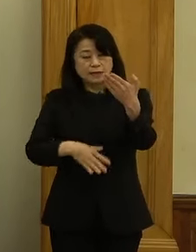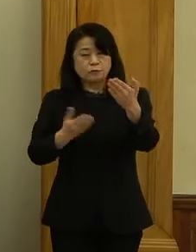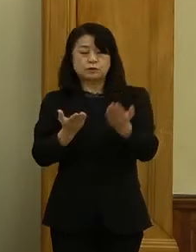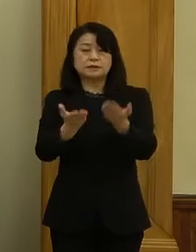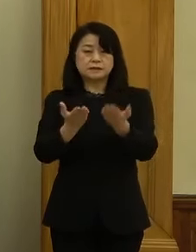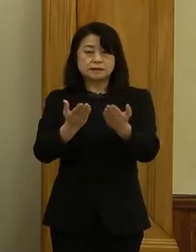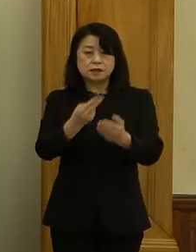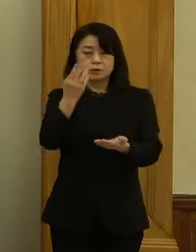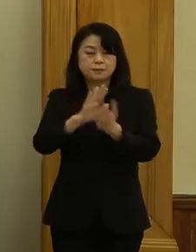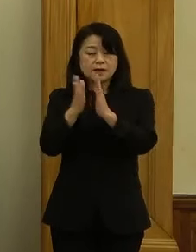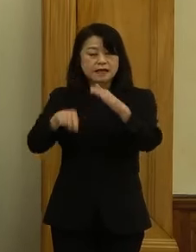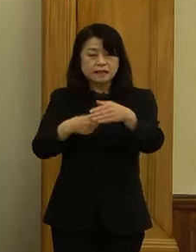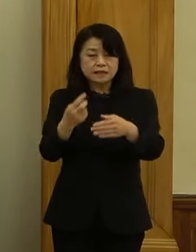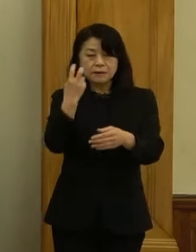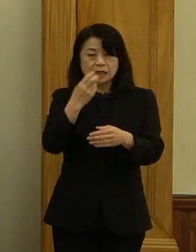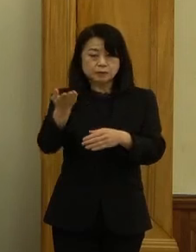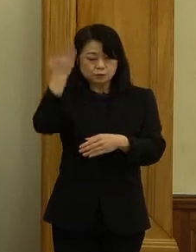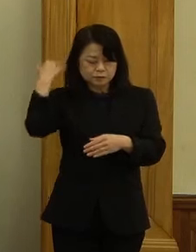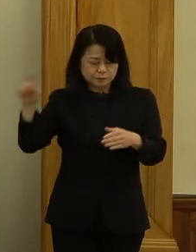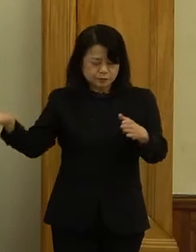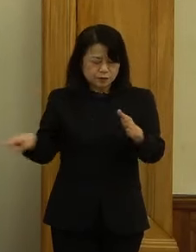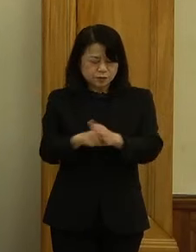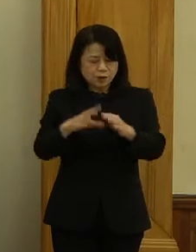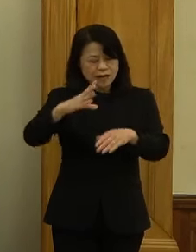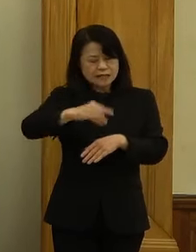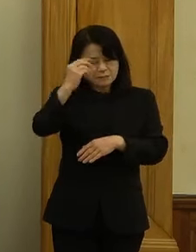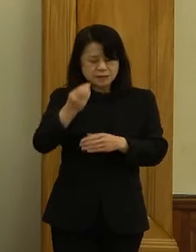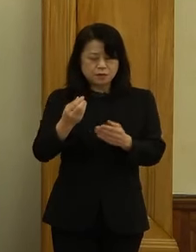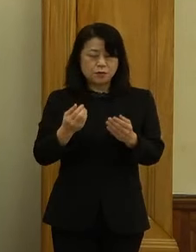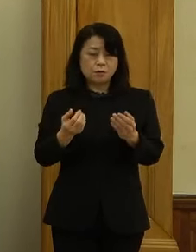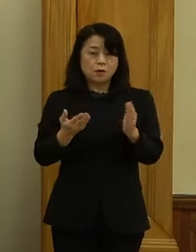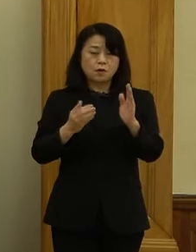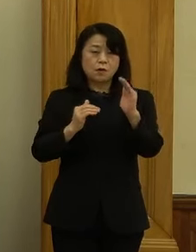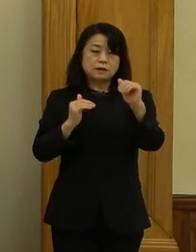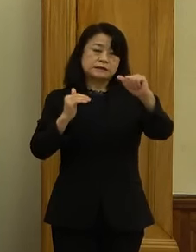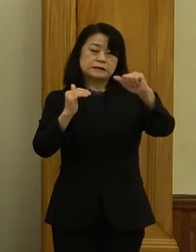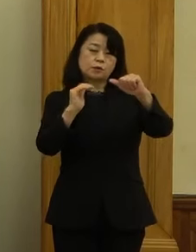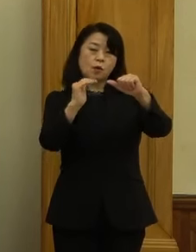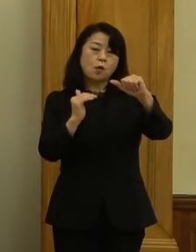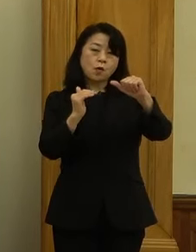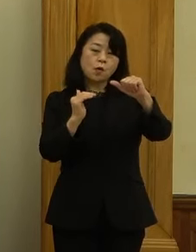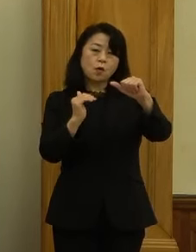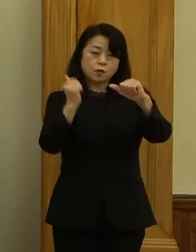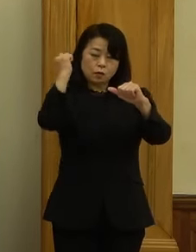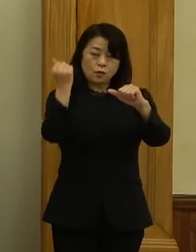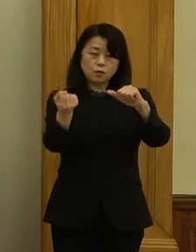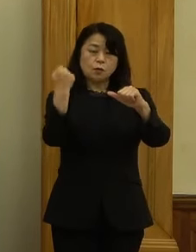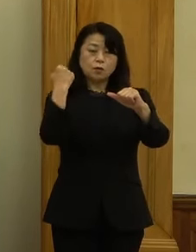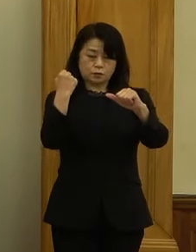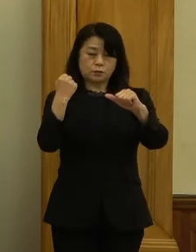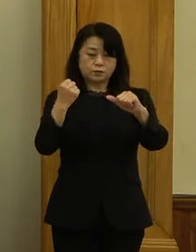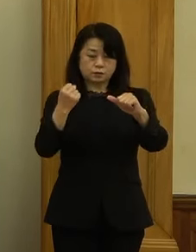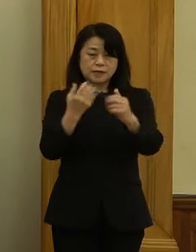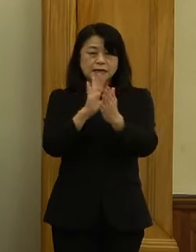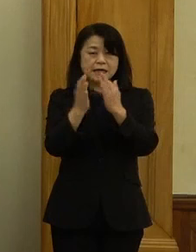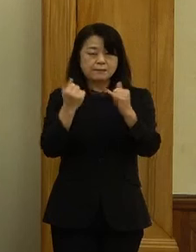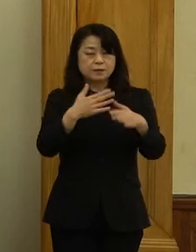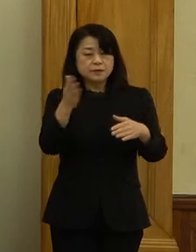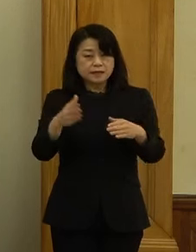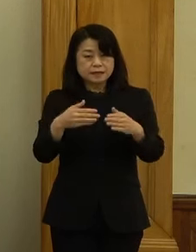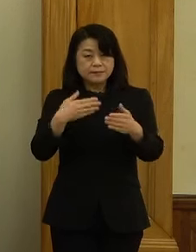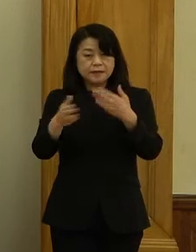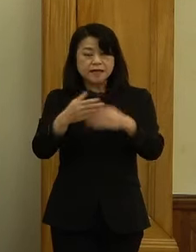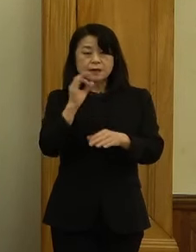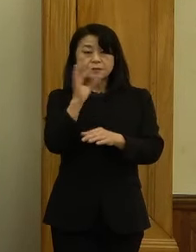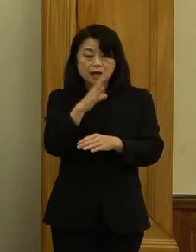県内では観測市場初となる震度5教というえ多くの県民の皆様がこれまで経験したことのない揺れと